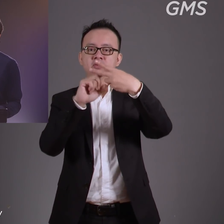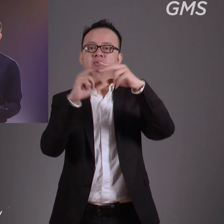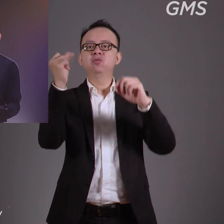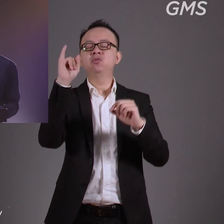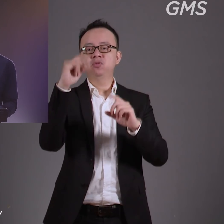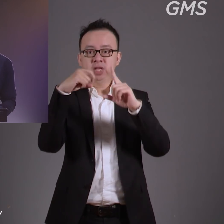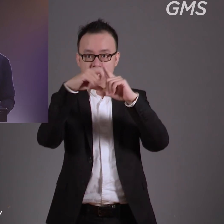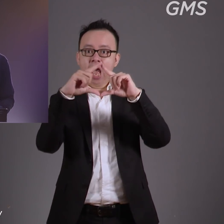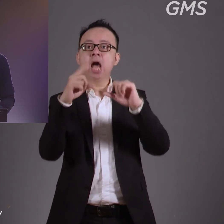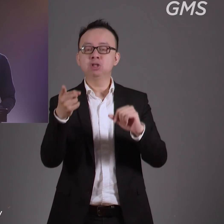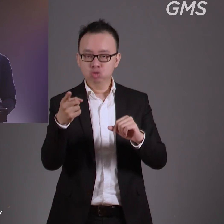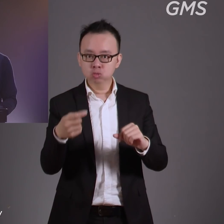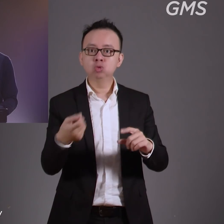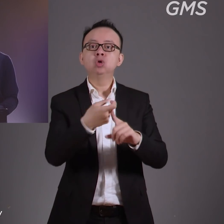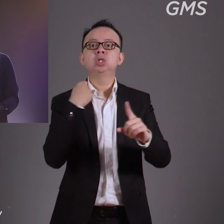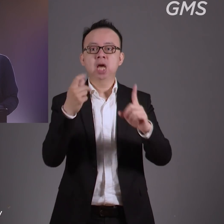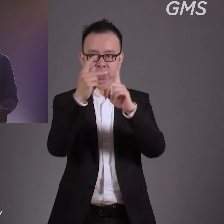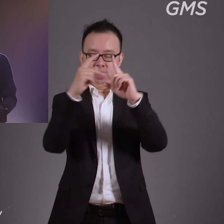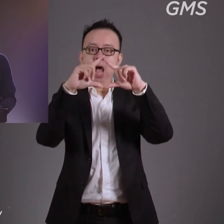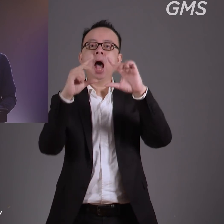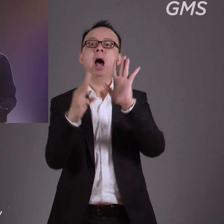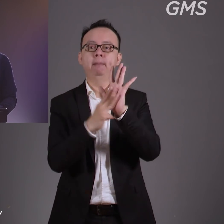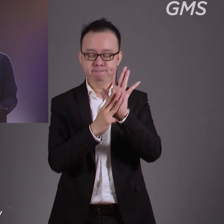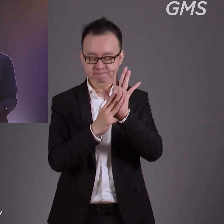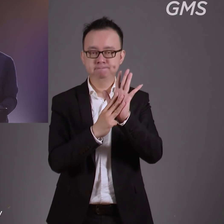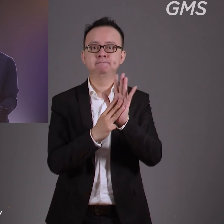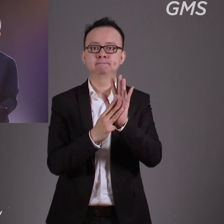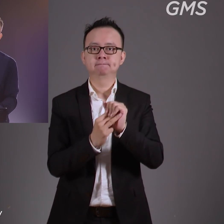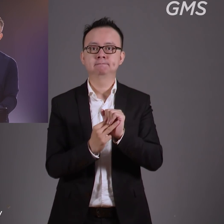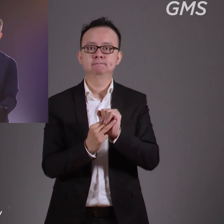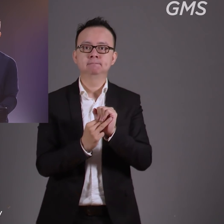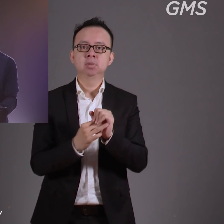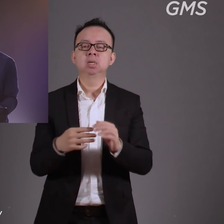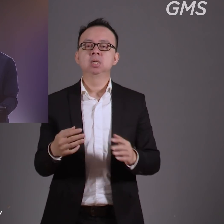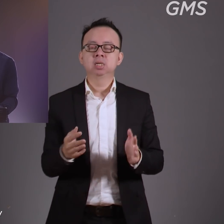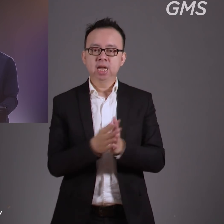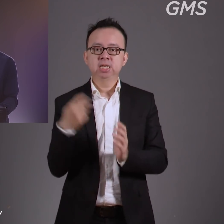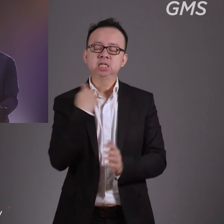berada di jauh timur di bumi ini, in the Far East, itu dari keturunan Ham.